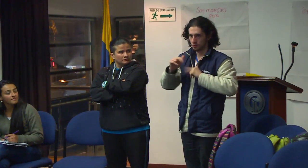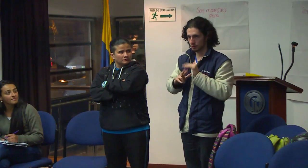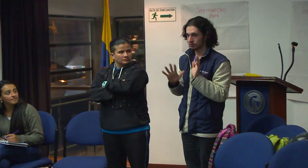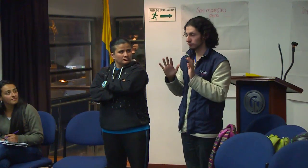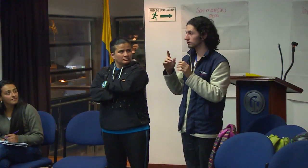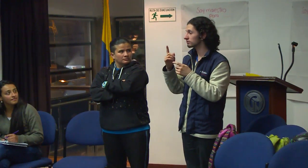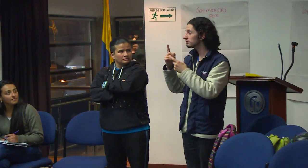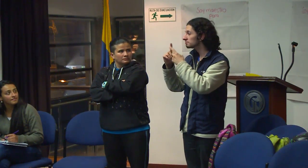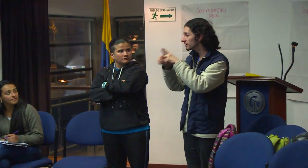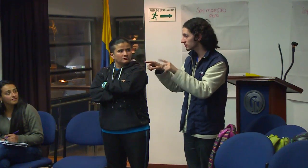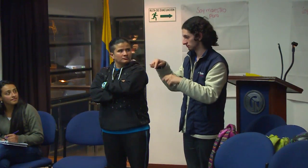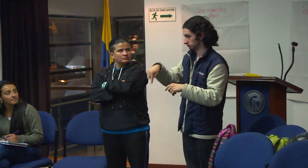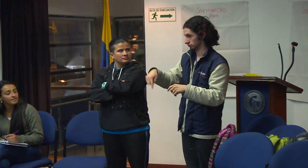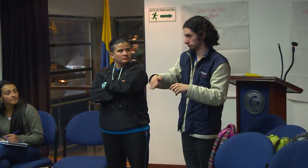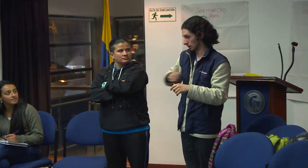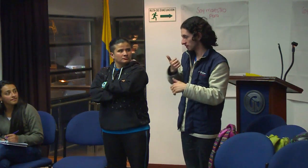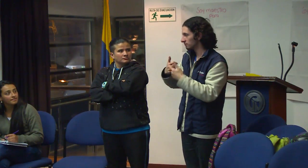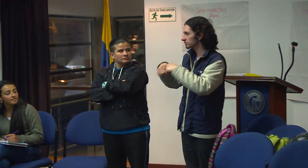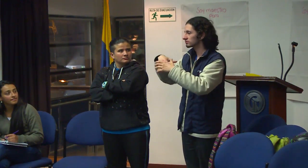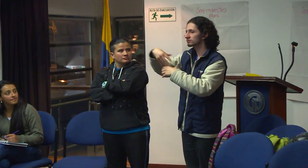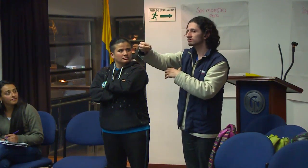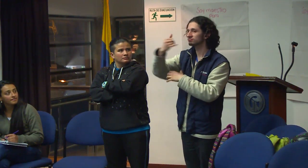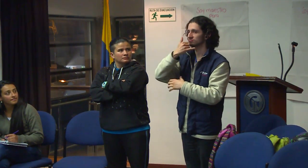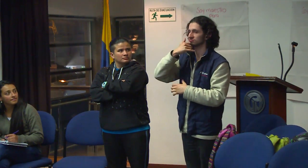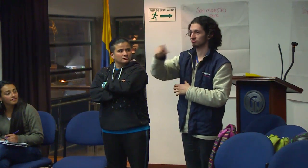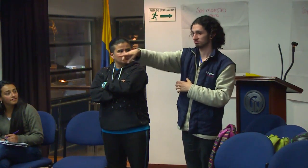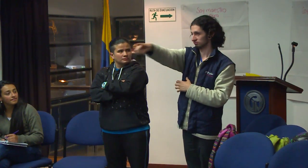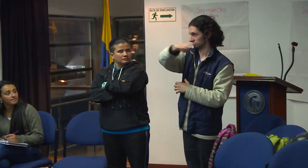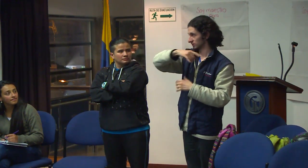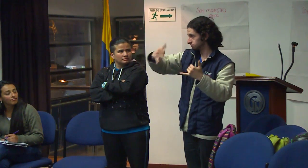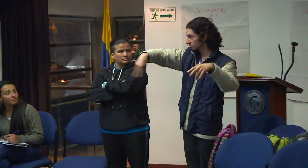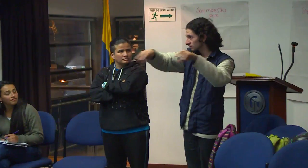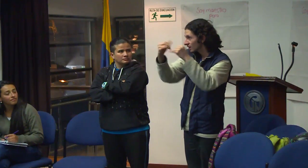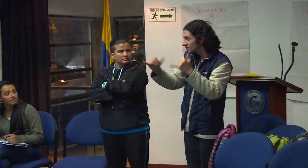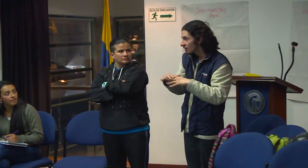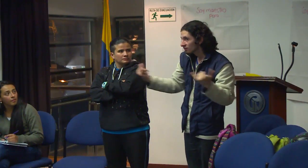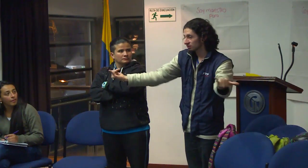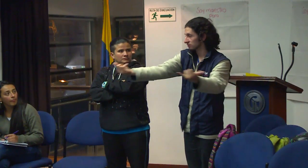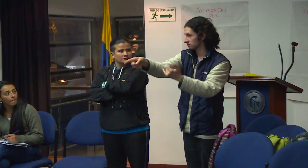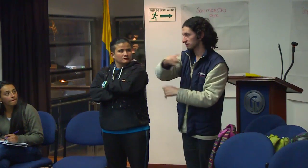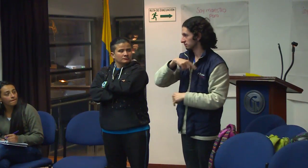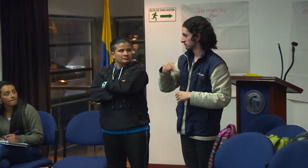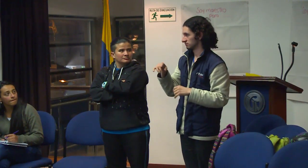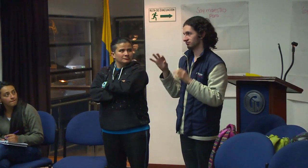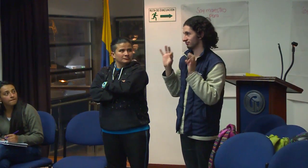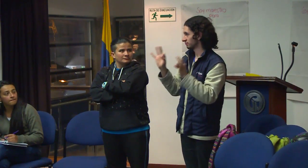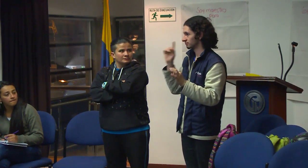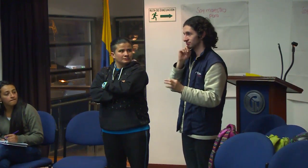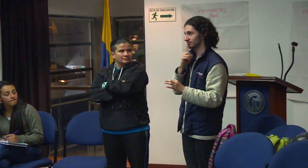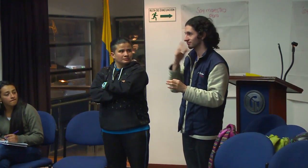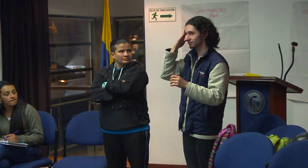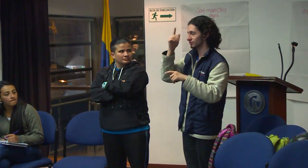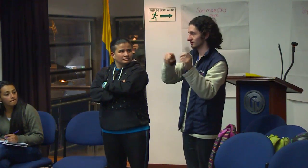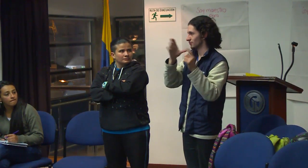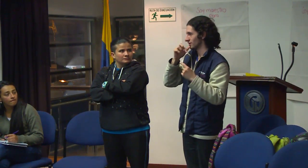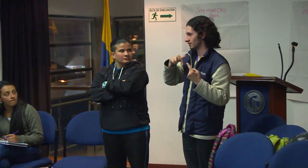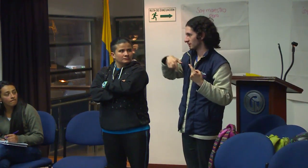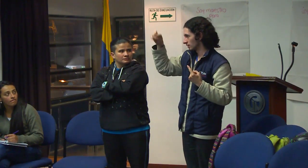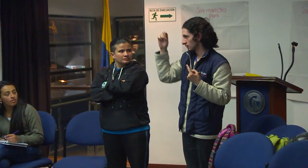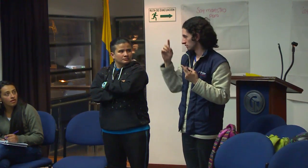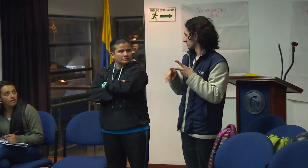la pedagogía y muchísimos temas más. Entonces, desde aquí podemos aprovecharlos, pero ¿qué pasa afuera? ¿Qué pasa en la realidad?